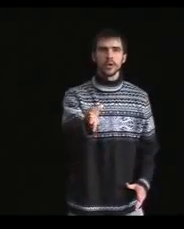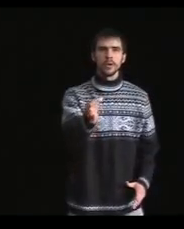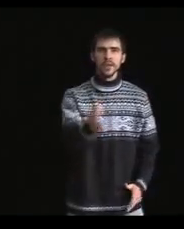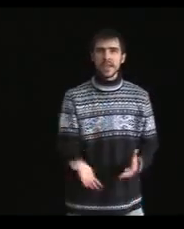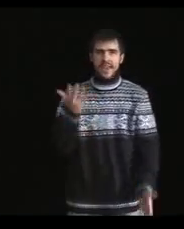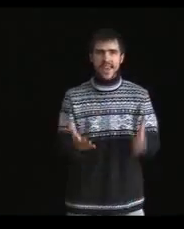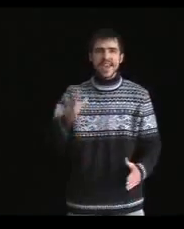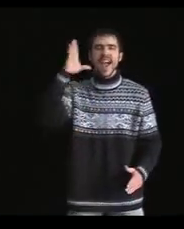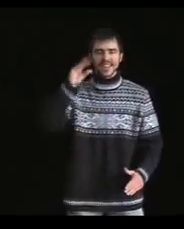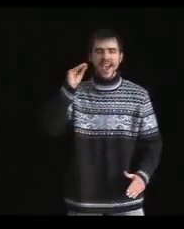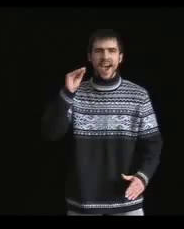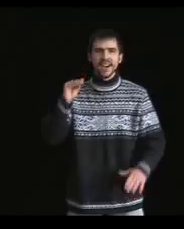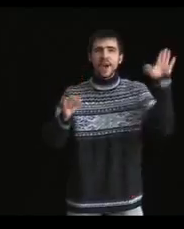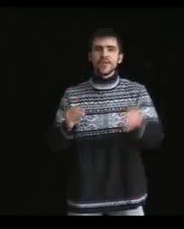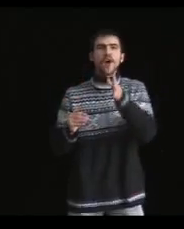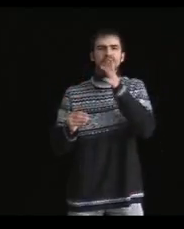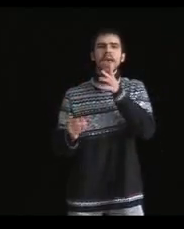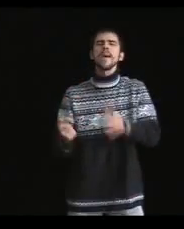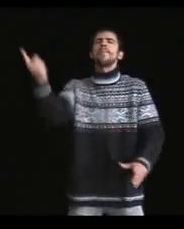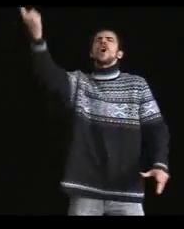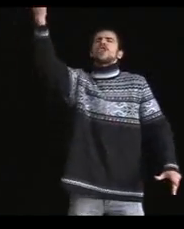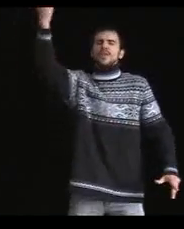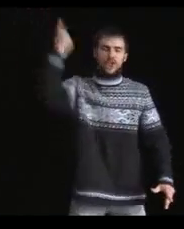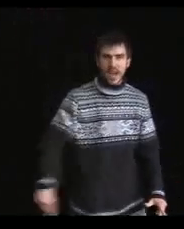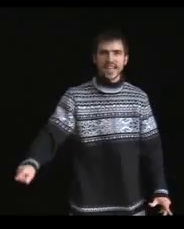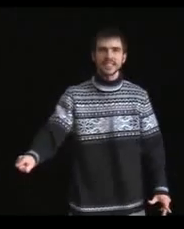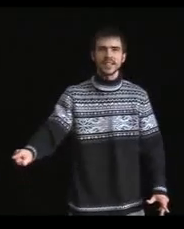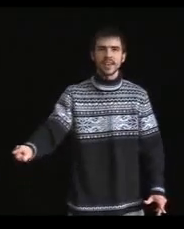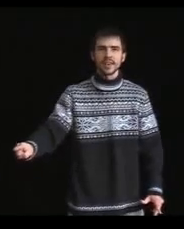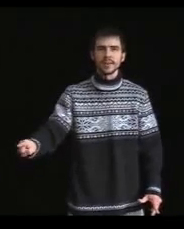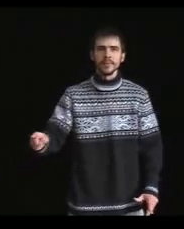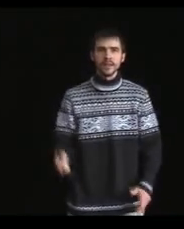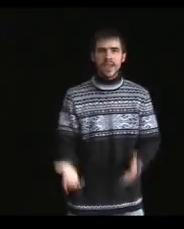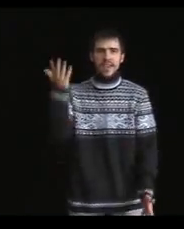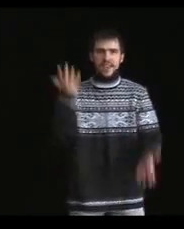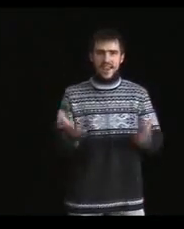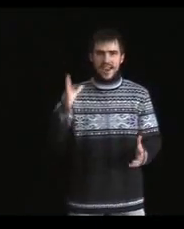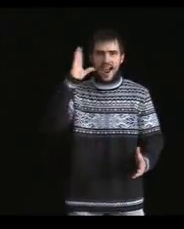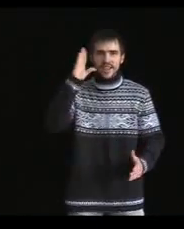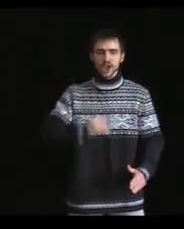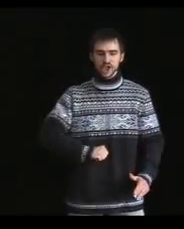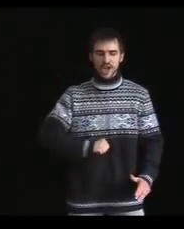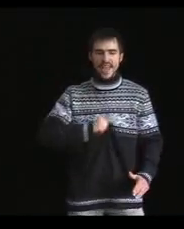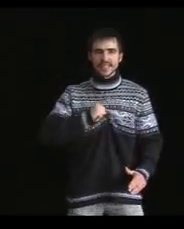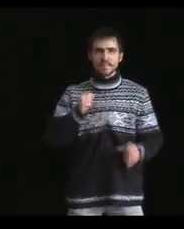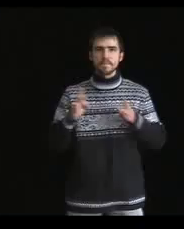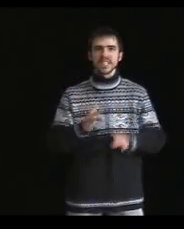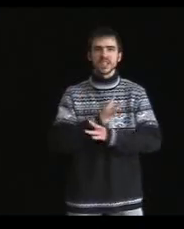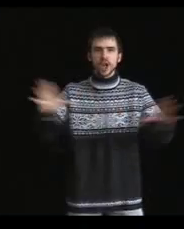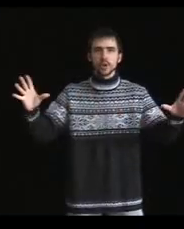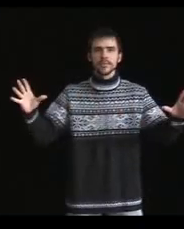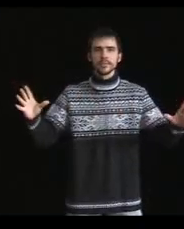Или когда все время против шерсти Или когда железом по стеклу